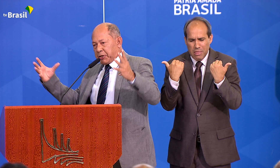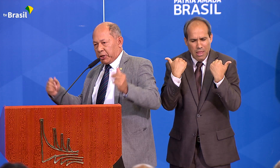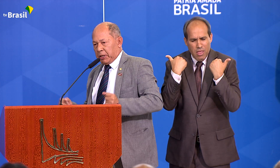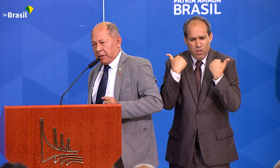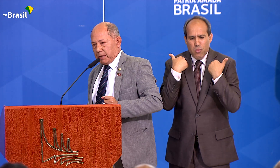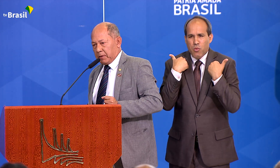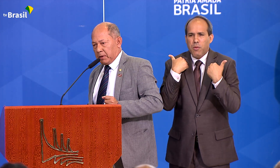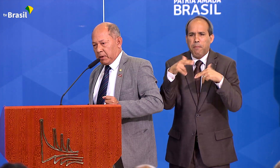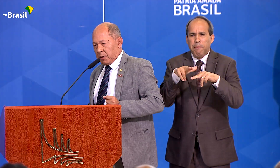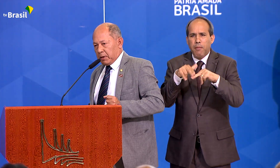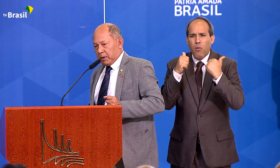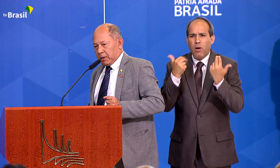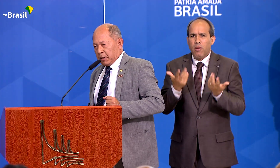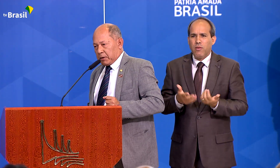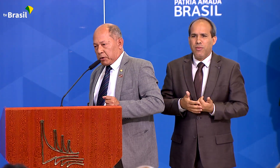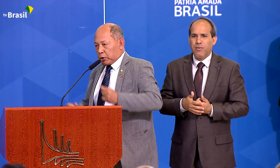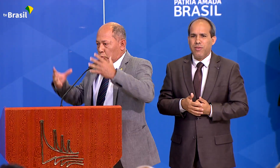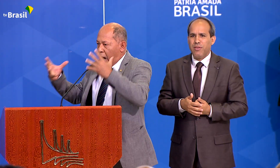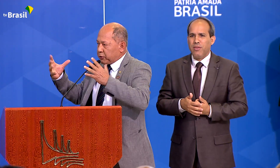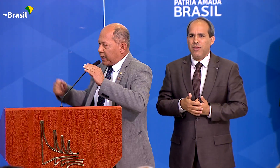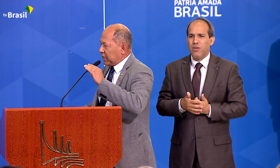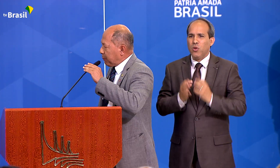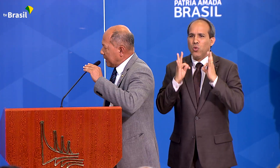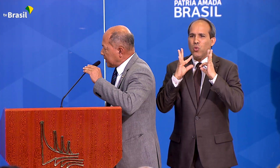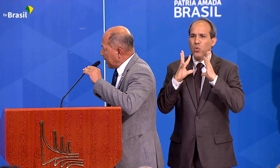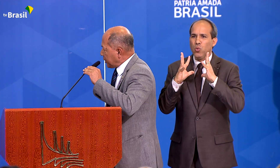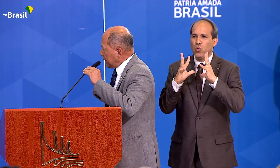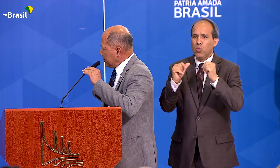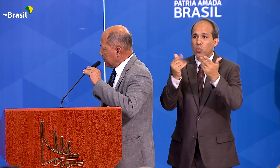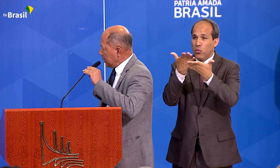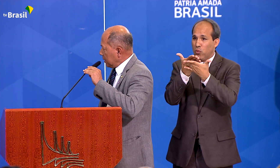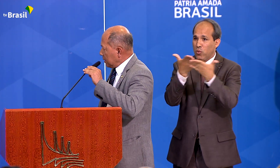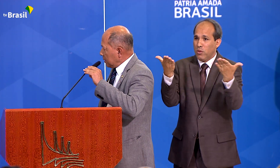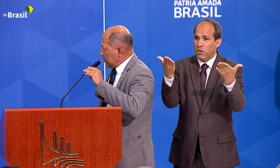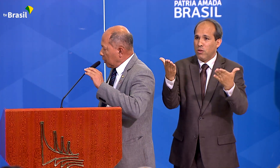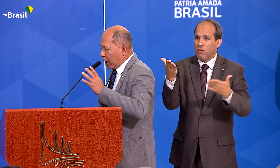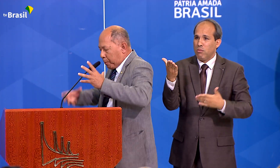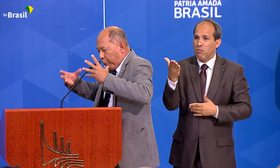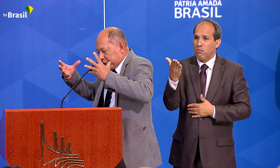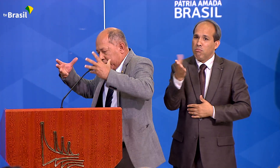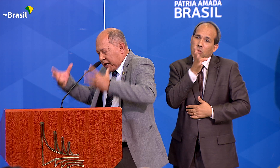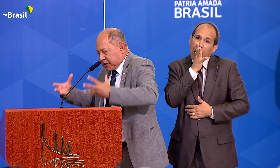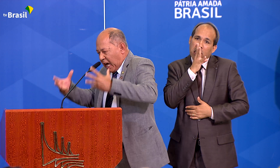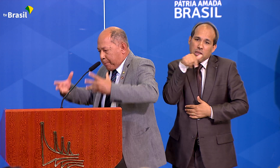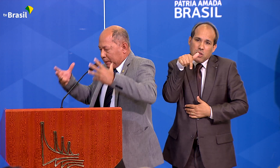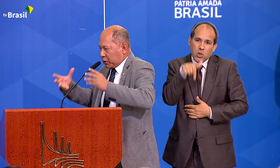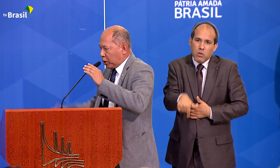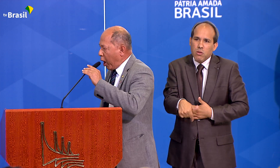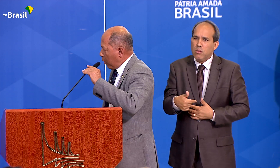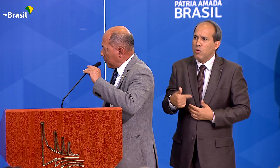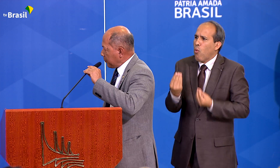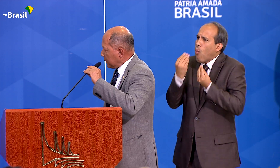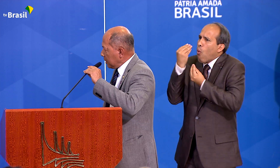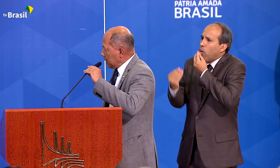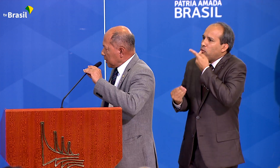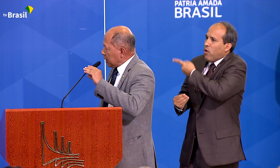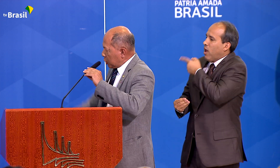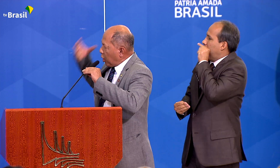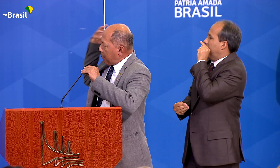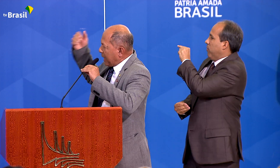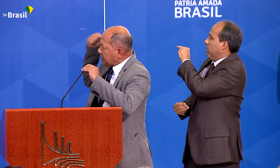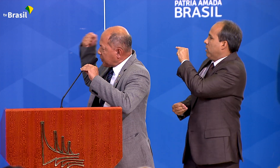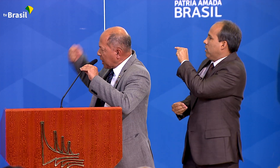em diante e de todos aqui presente eu não poderia dizer para o senhor